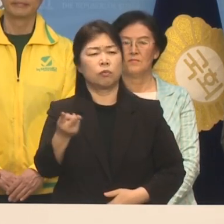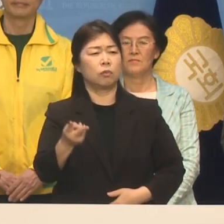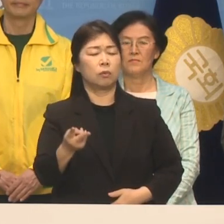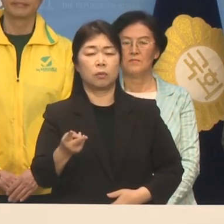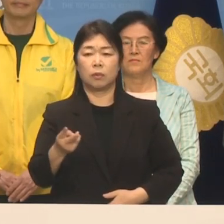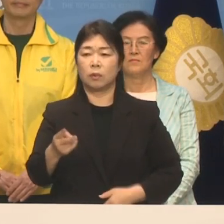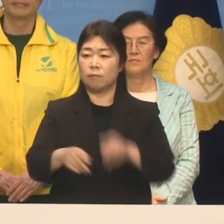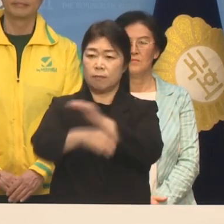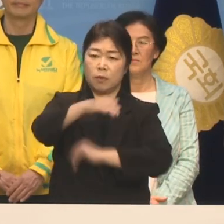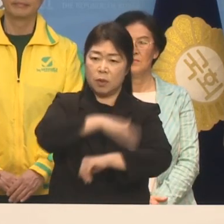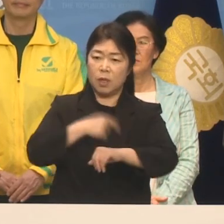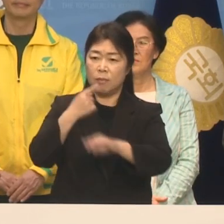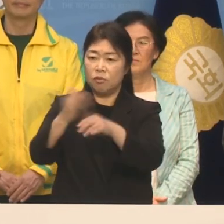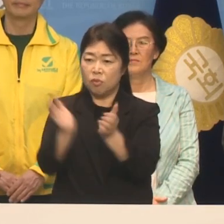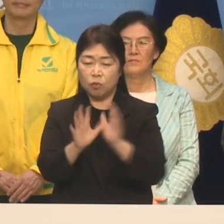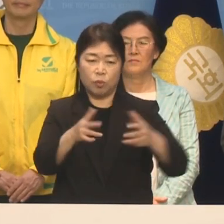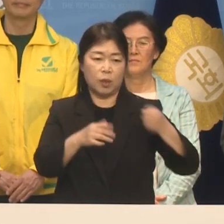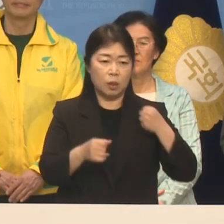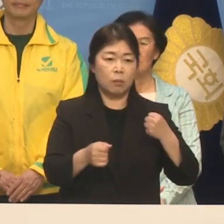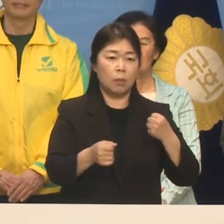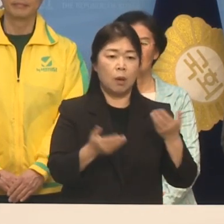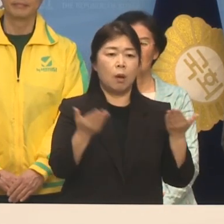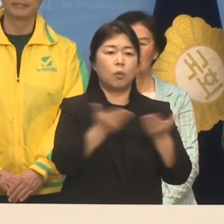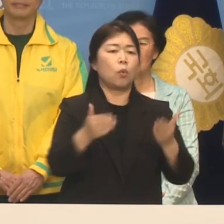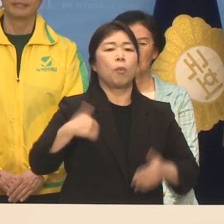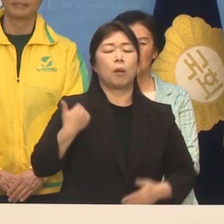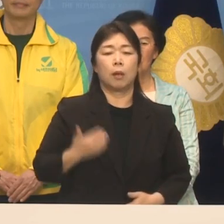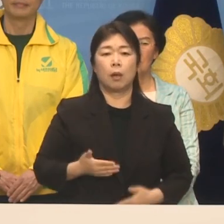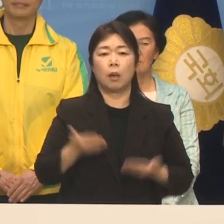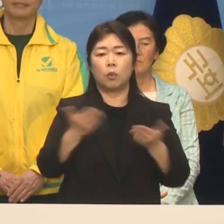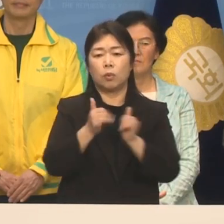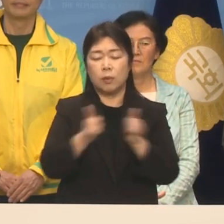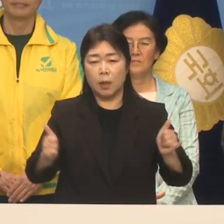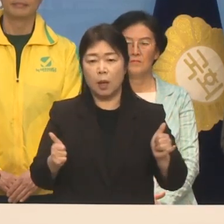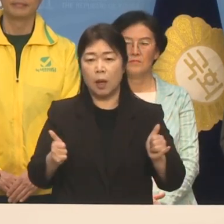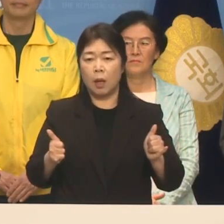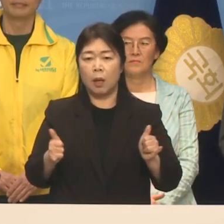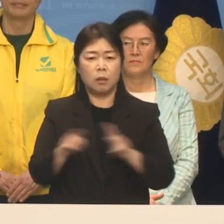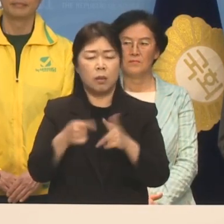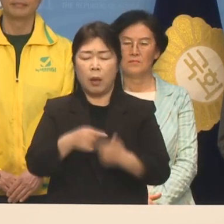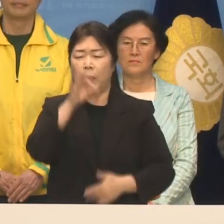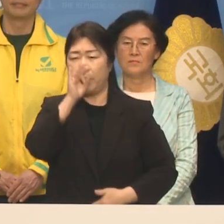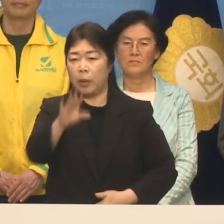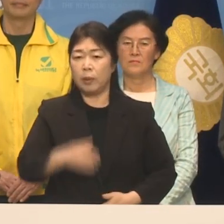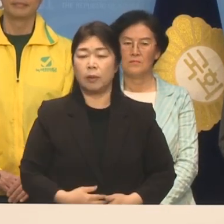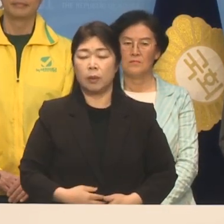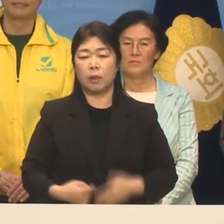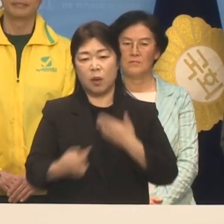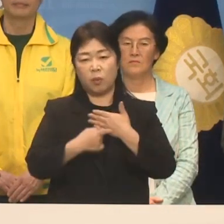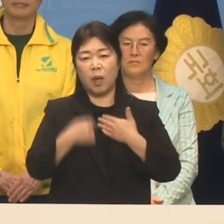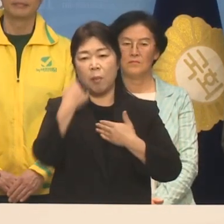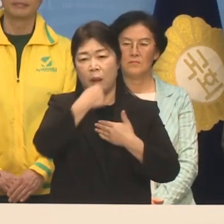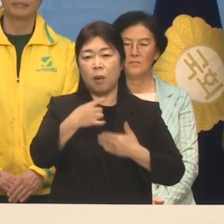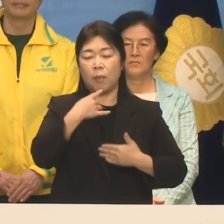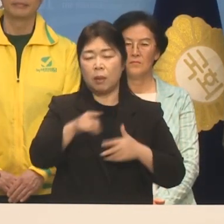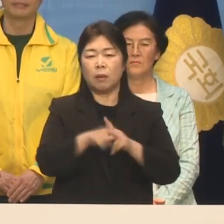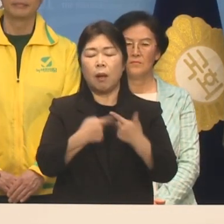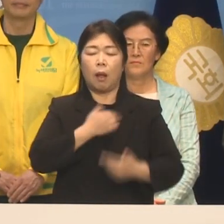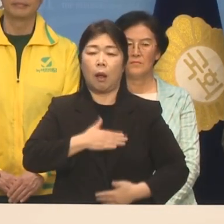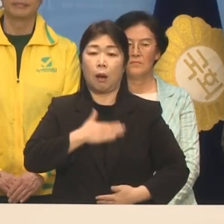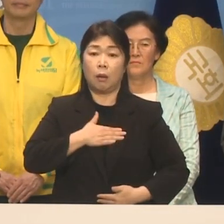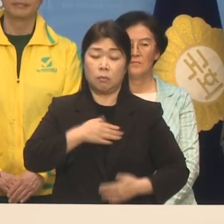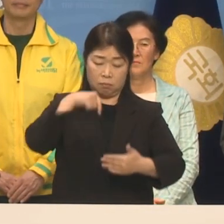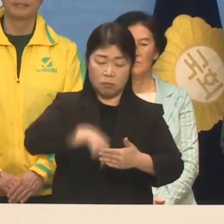모릅니다. 노동자를 이해할 수가 없습니다. 말로는 이해하지만 머리로 가슴으로는 이해할 수가 없습니다.